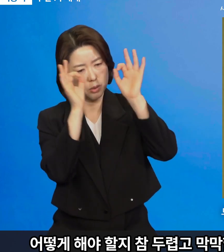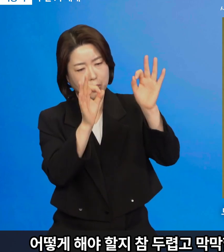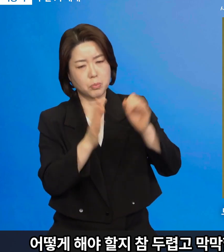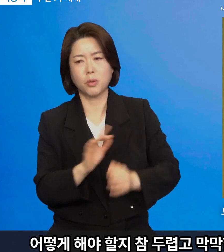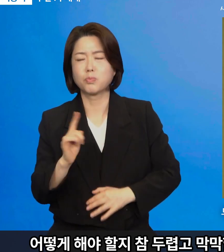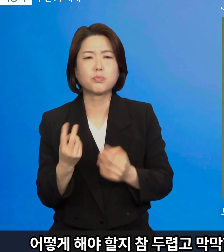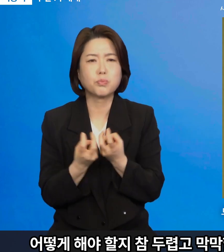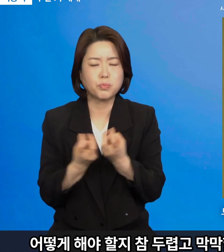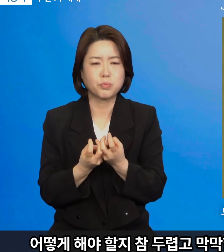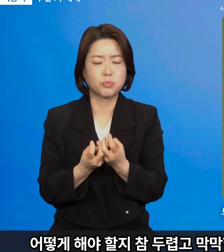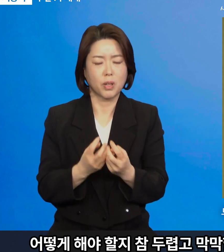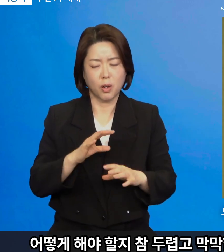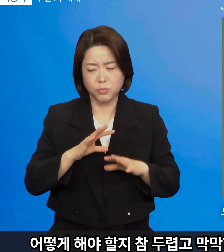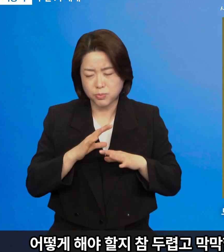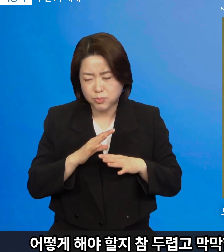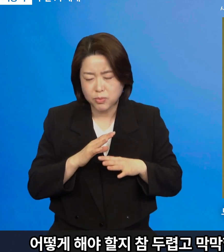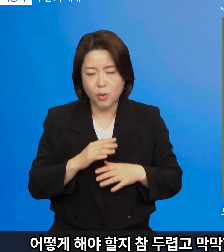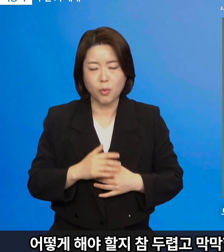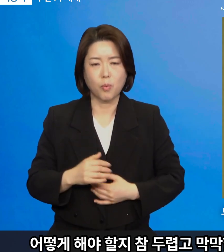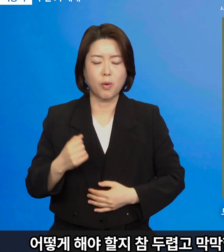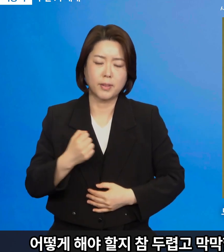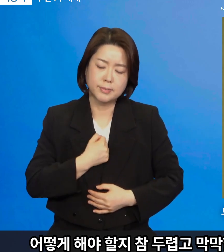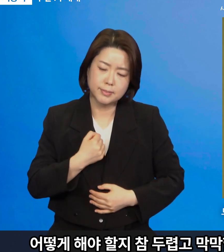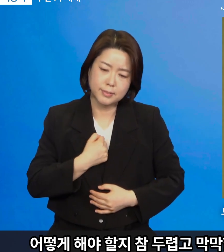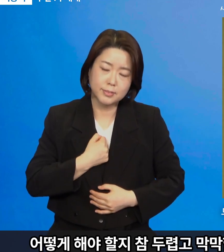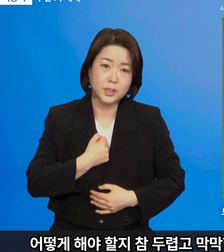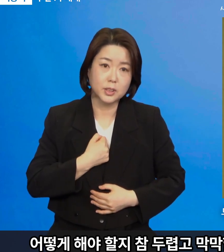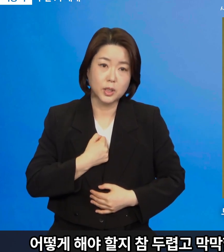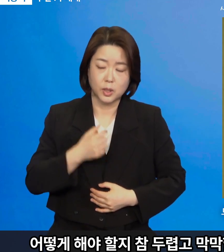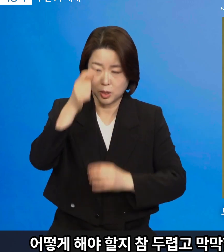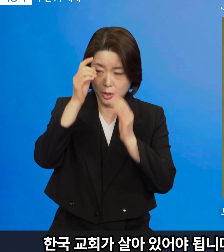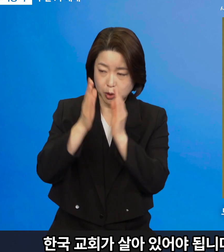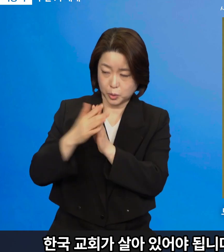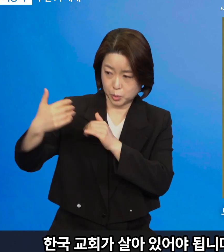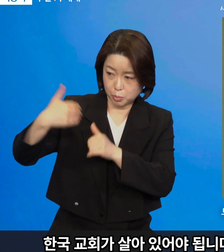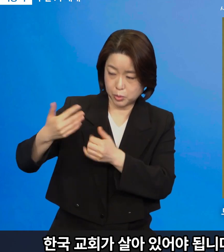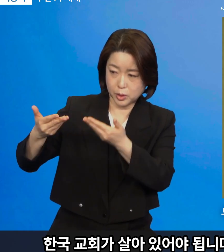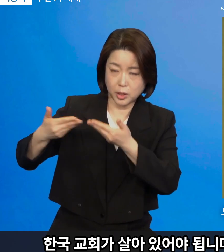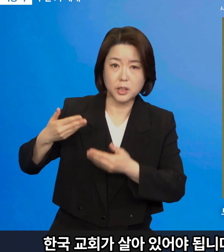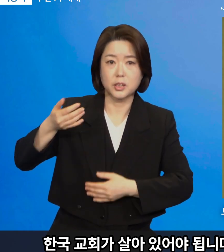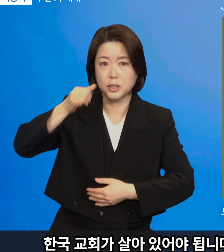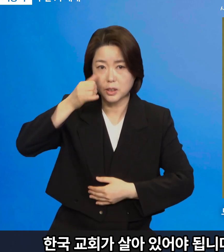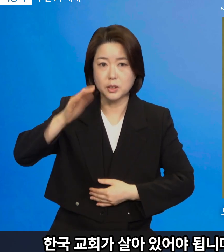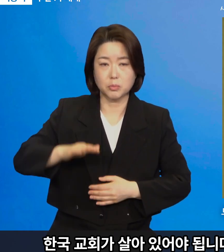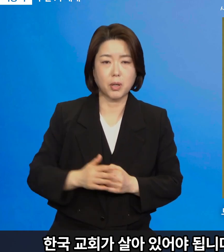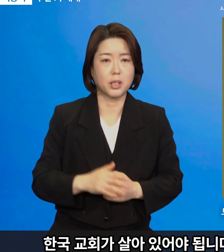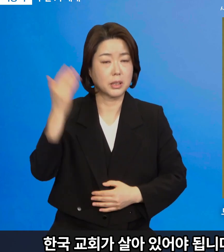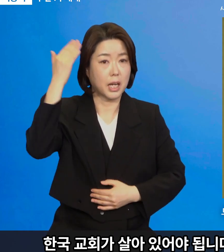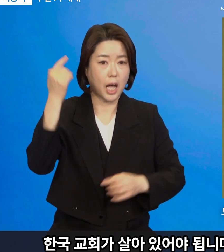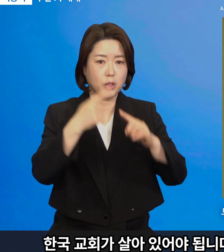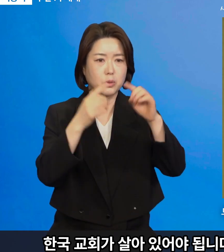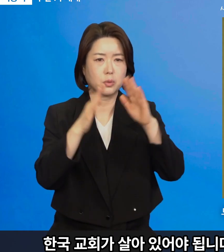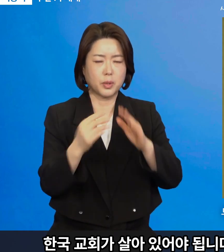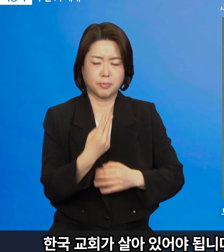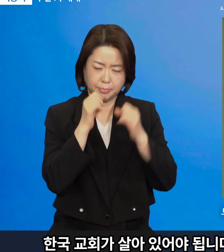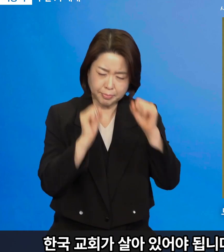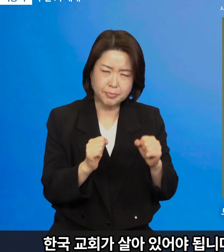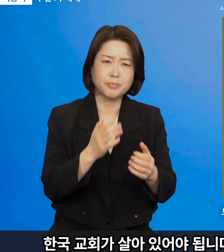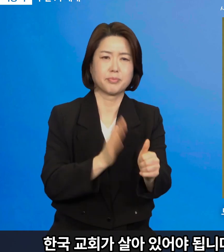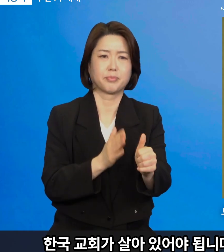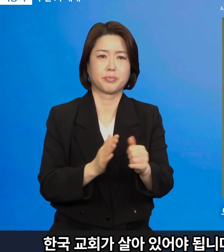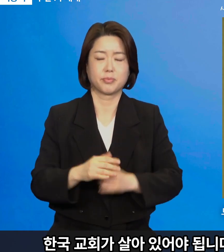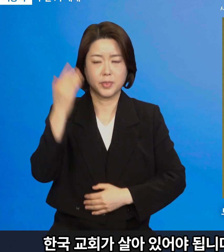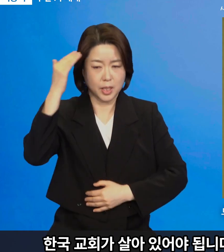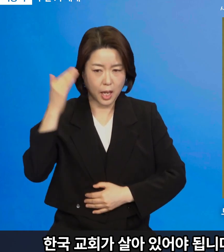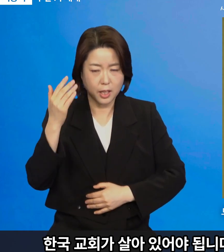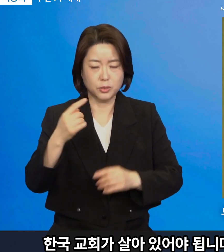두렵고 막막합니다 라고 기도 부탁을 하면서도 한국교회가 살아있어야 됩니다. 한국교회에